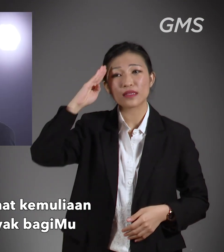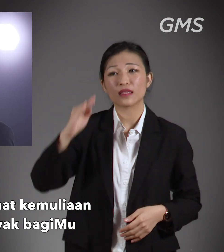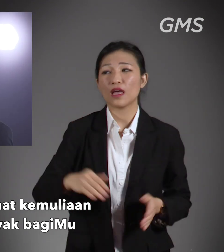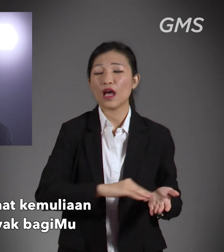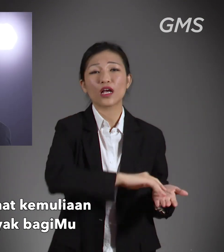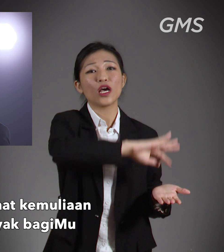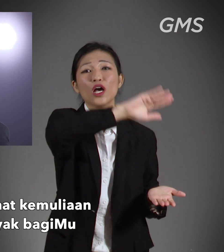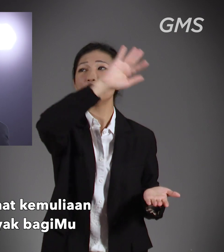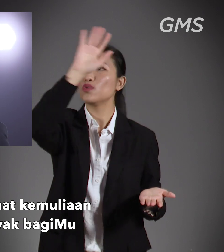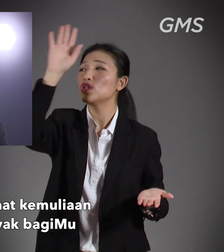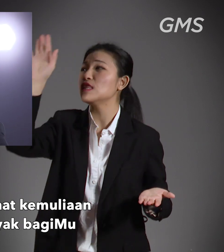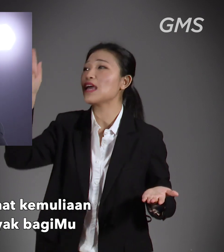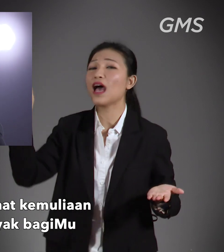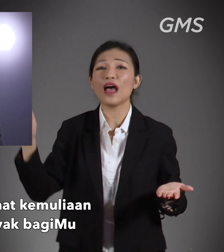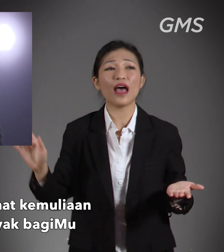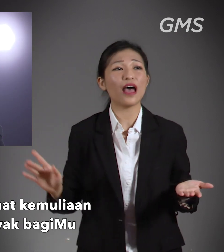hormat